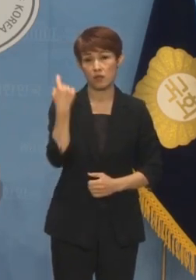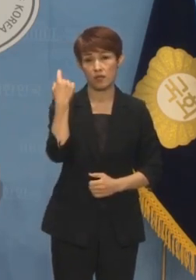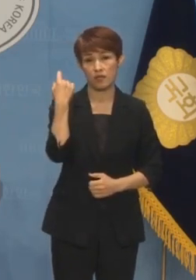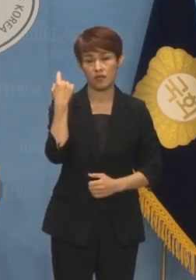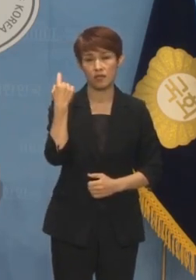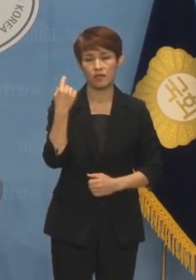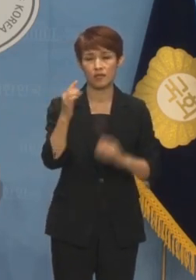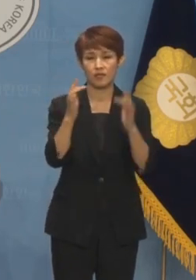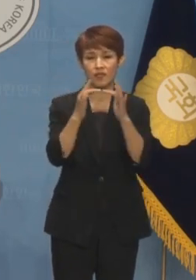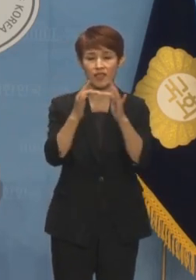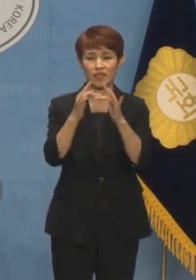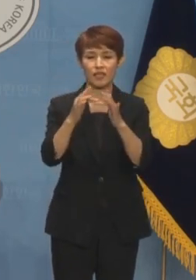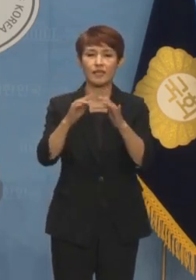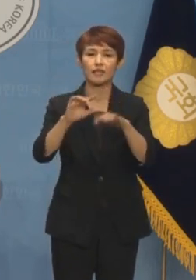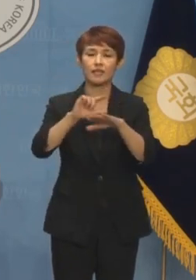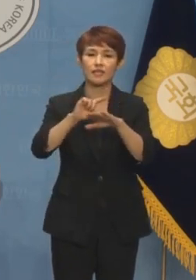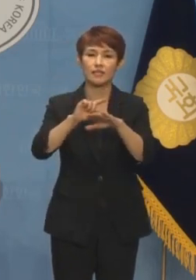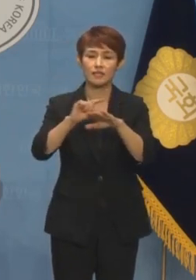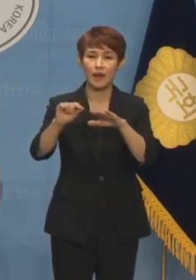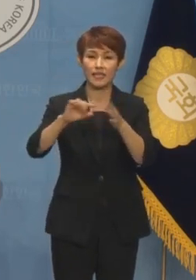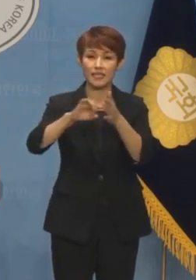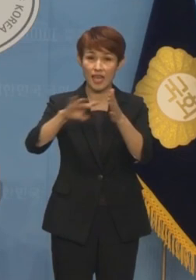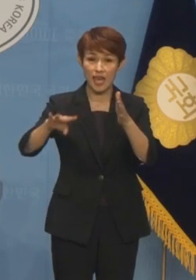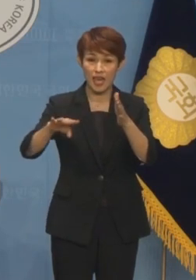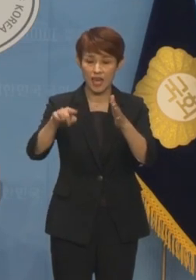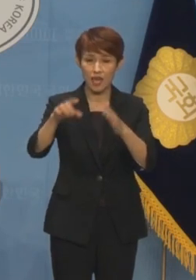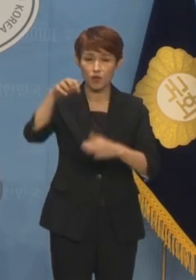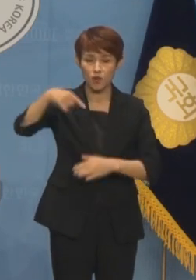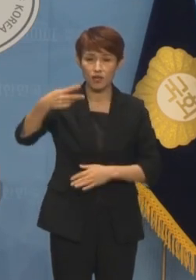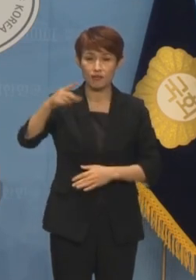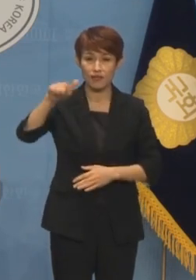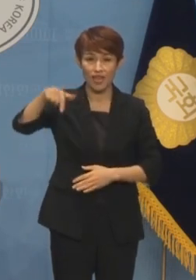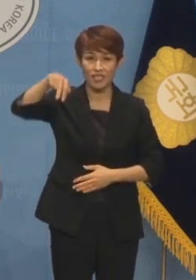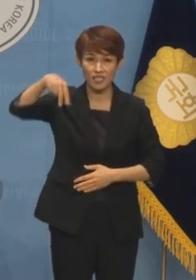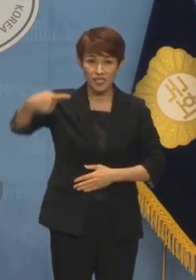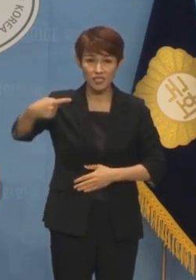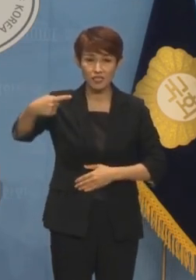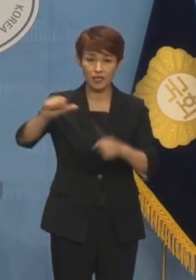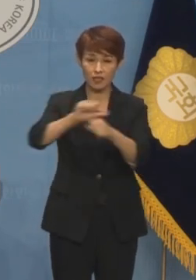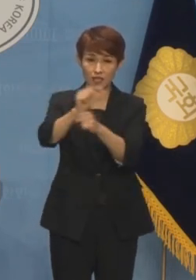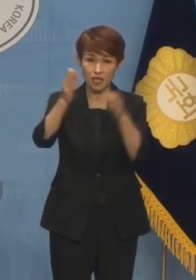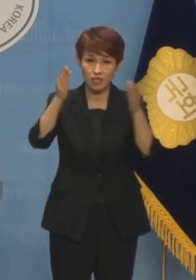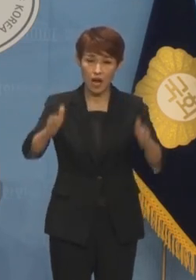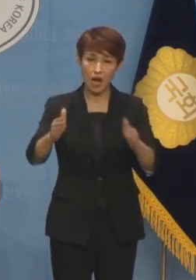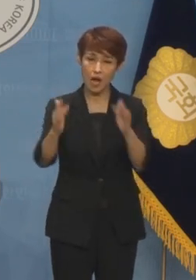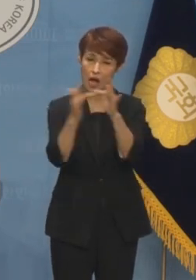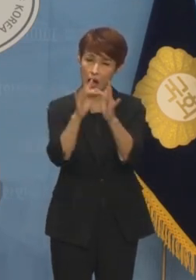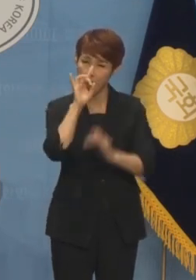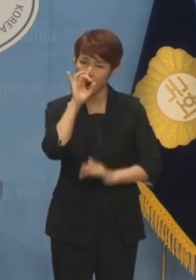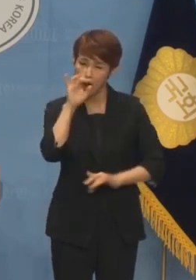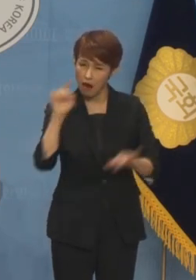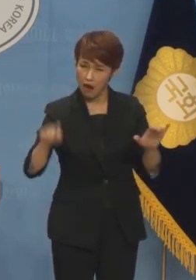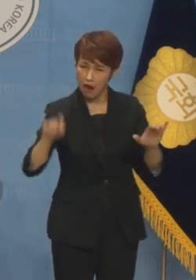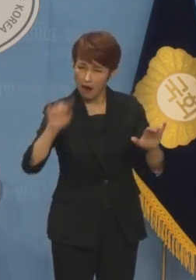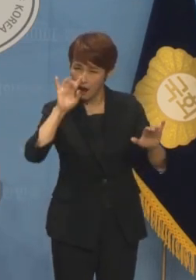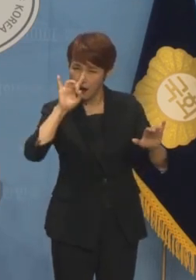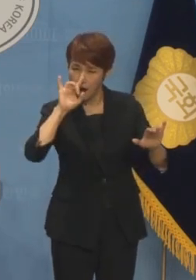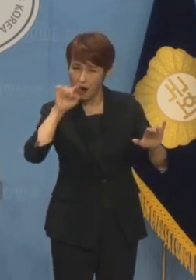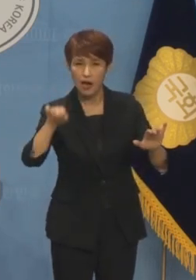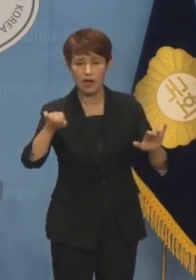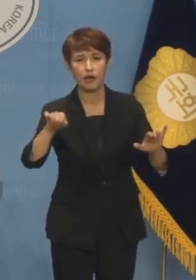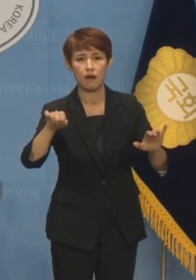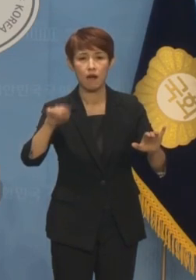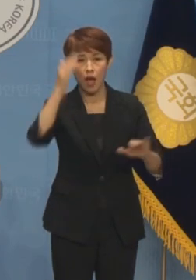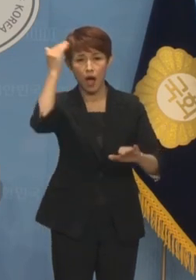어제 온라인 지방세 납부 창구인 위텍스 접속이 5시간가량 먹통이 되었습니다.